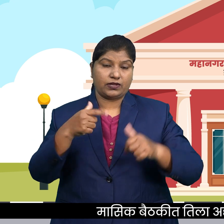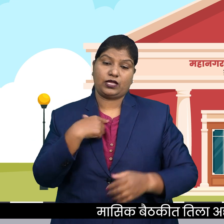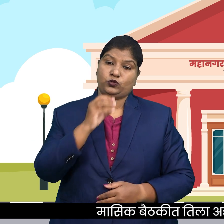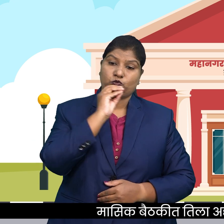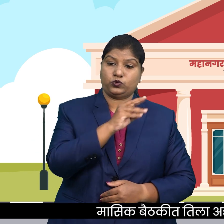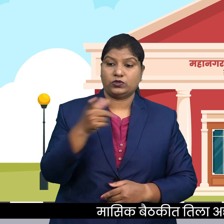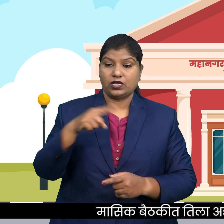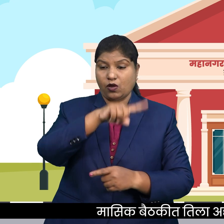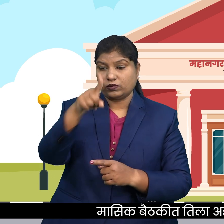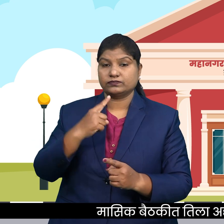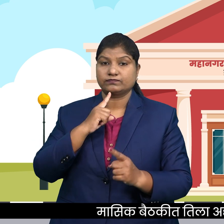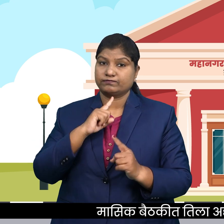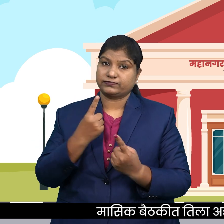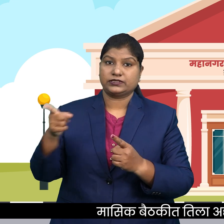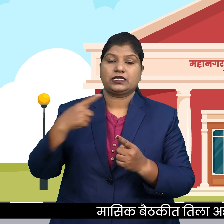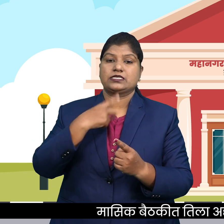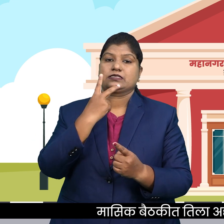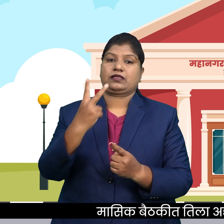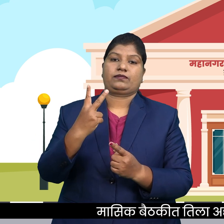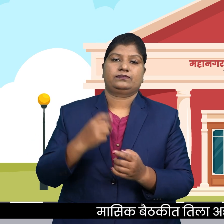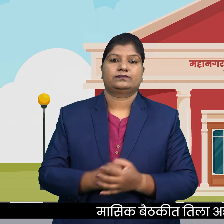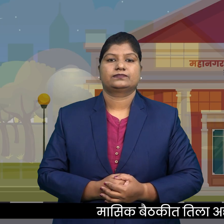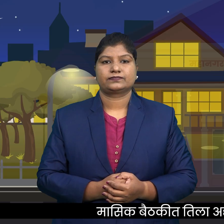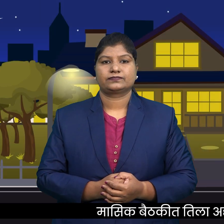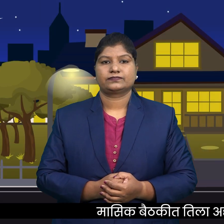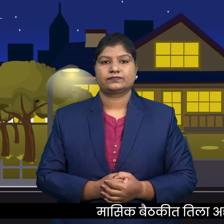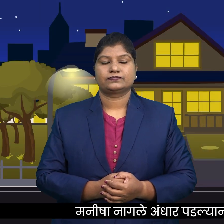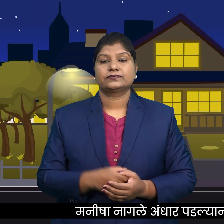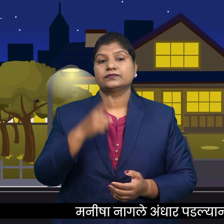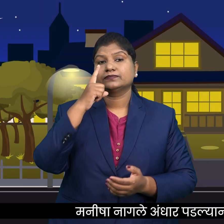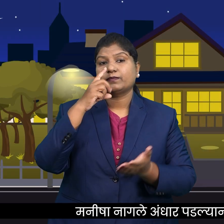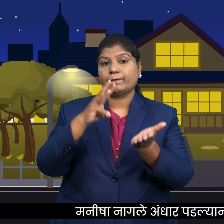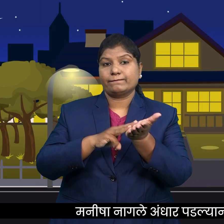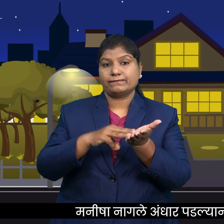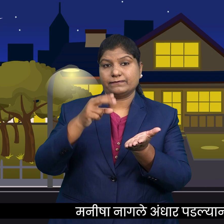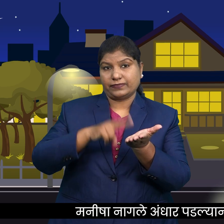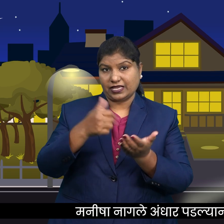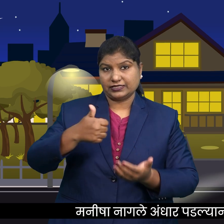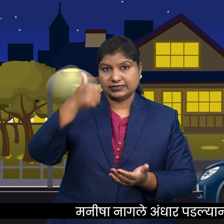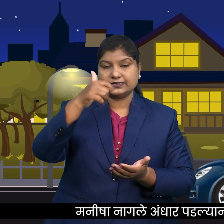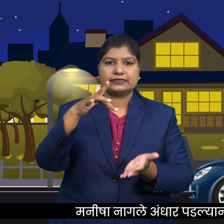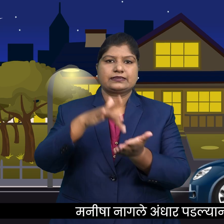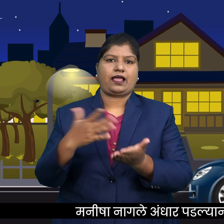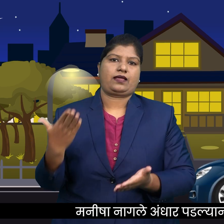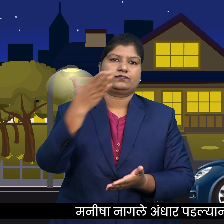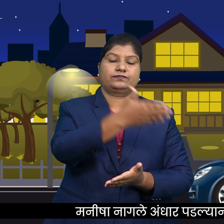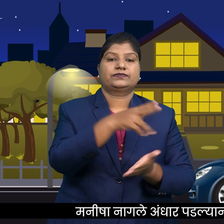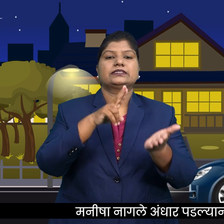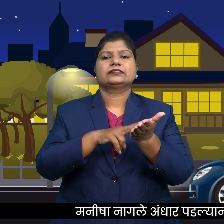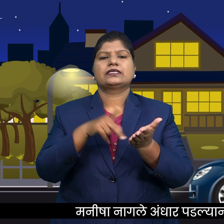तिला अद्यतनित करण्याचे आवाहन केले. मनीषा नागले अंधार